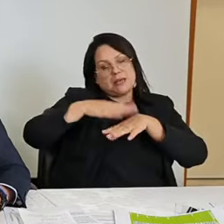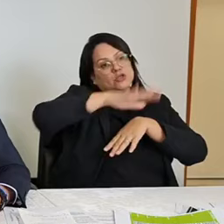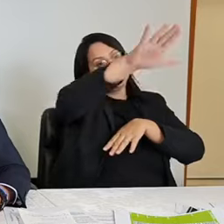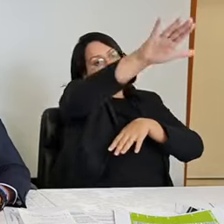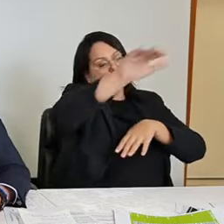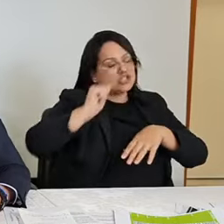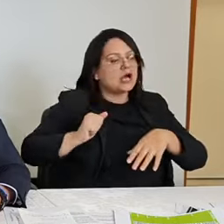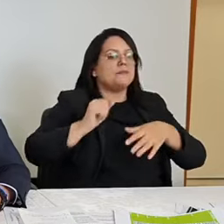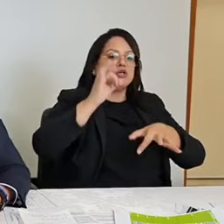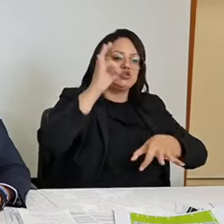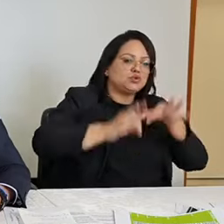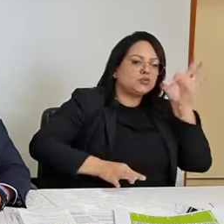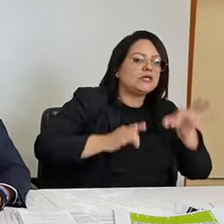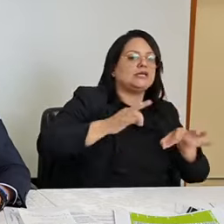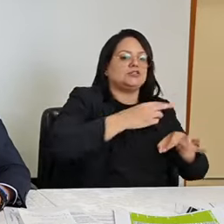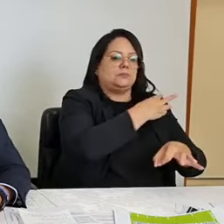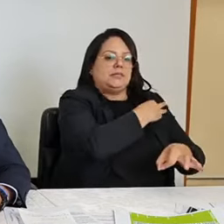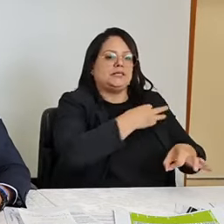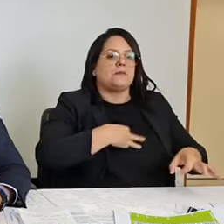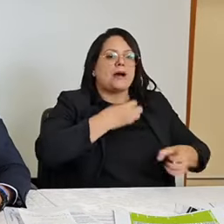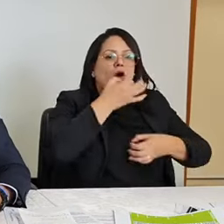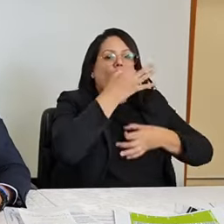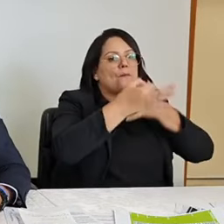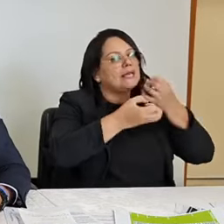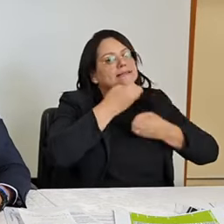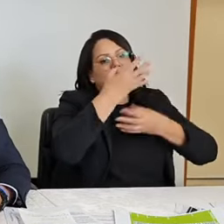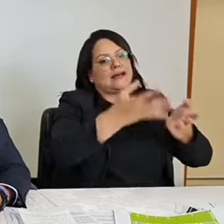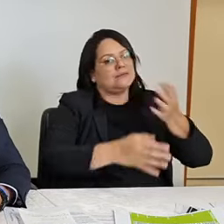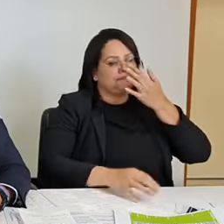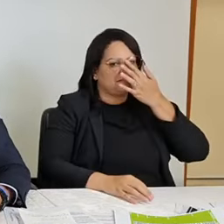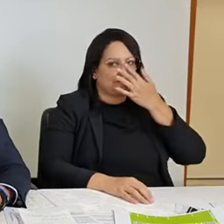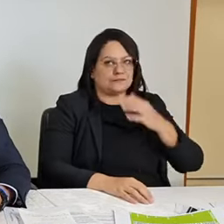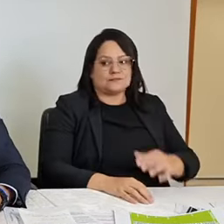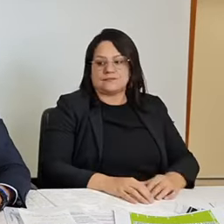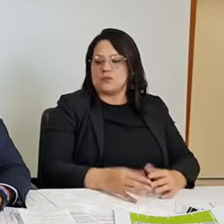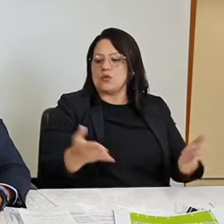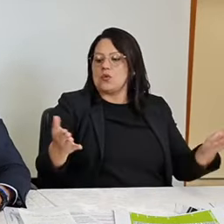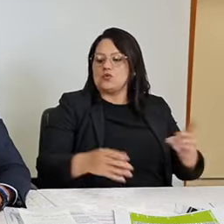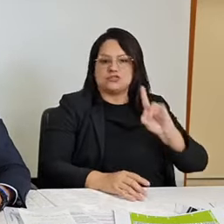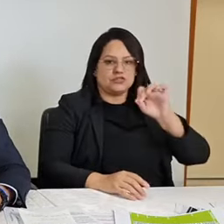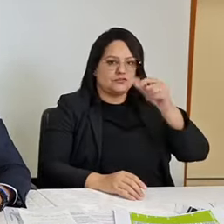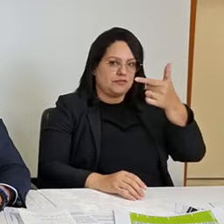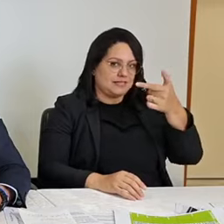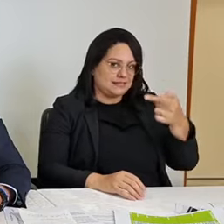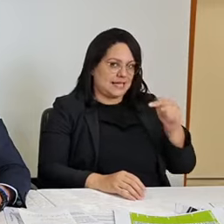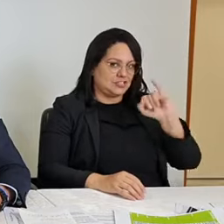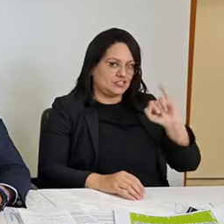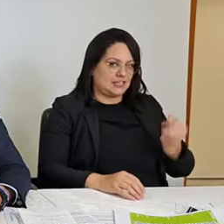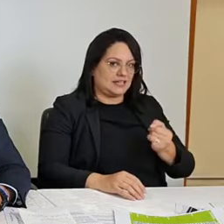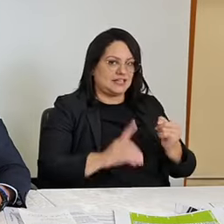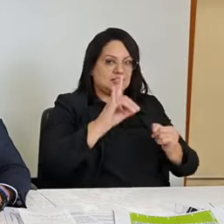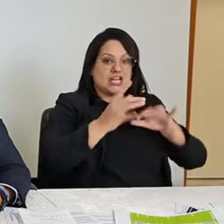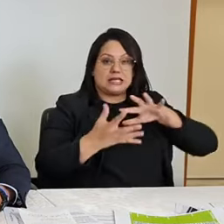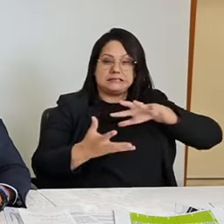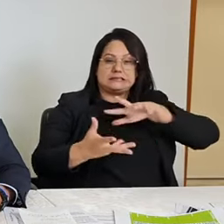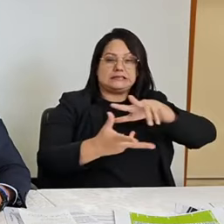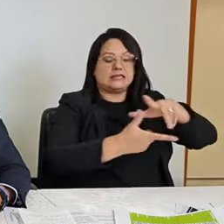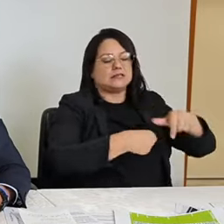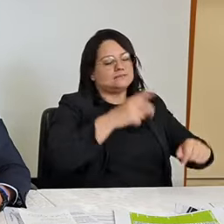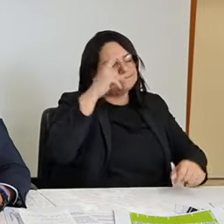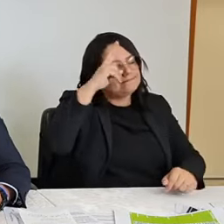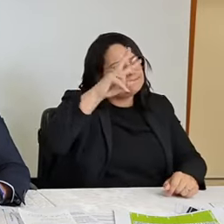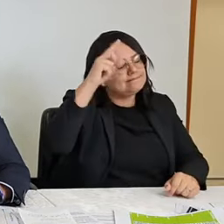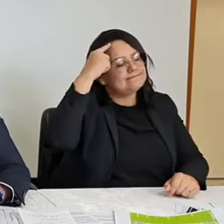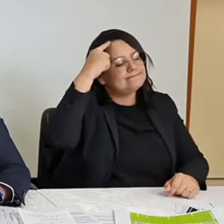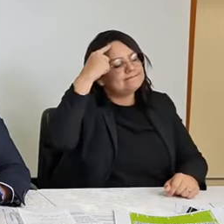ministro que entenda do assunto para poder comentar. Hoje, 27 de janeiro... Dia Internacional em Memória das